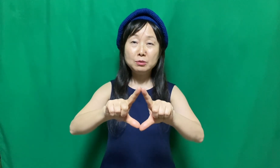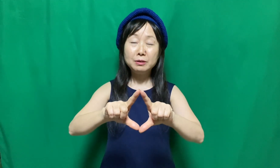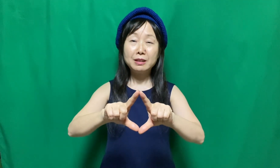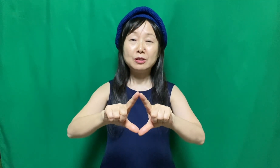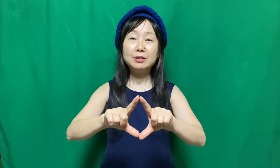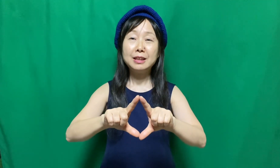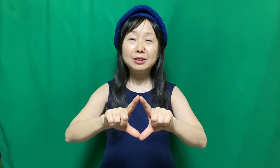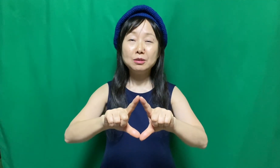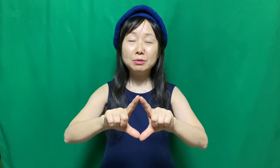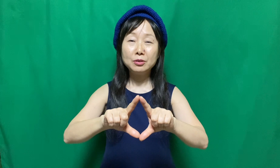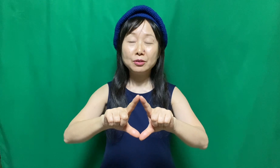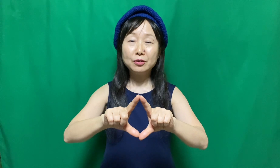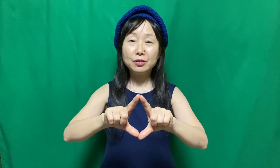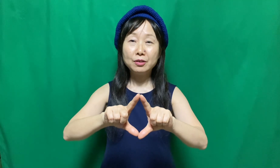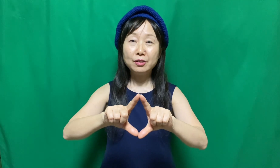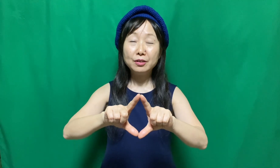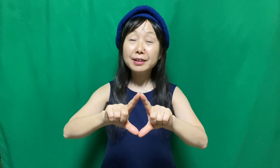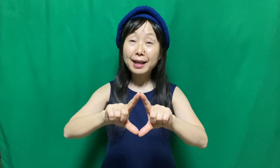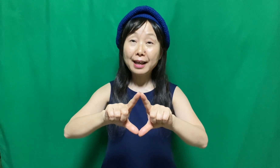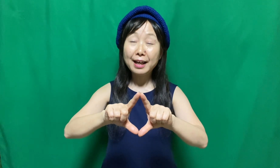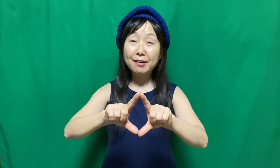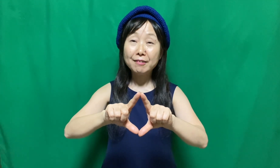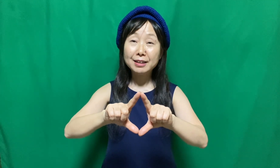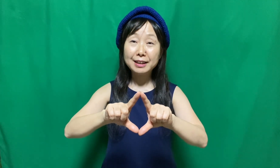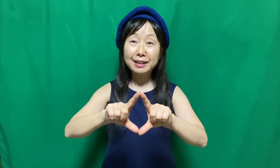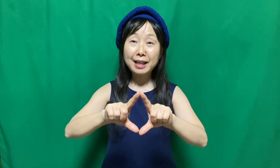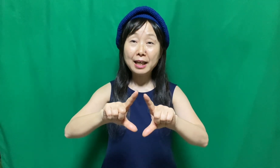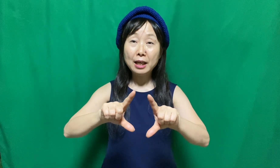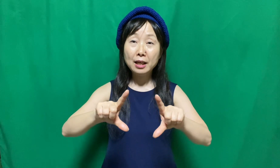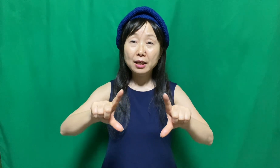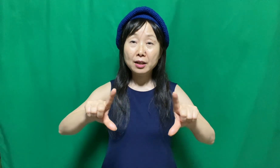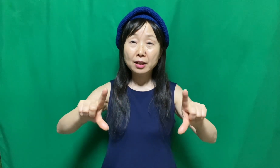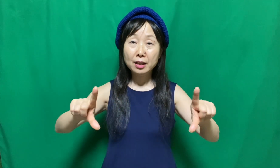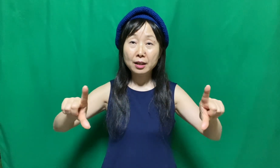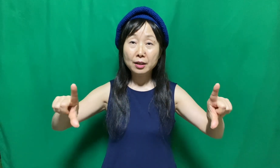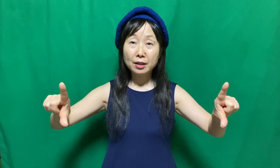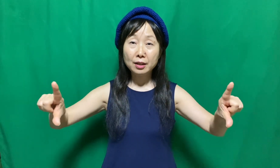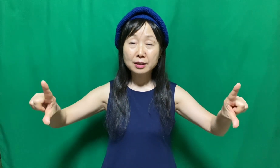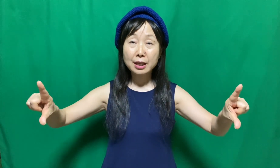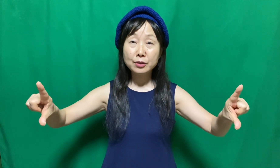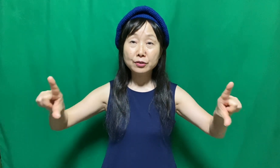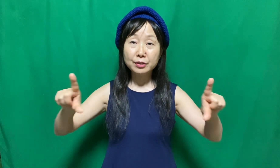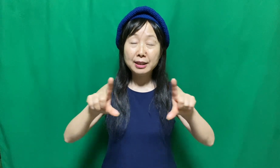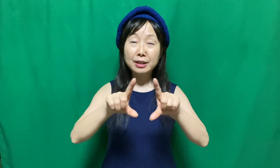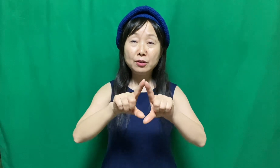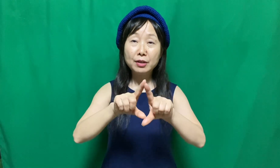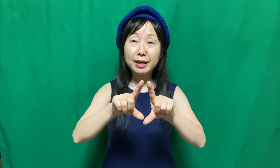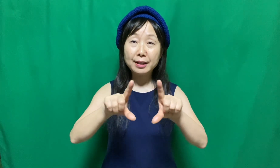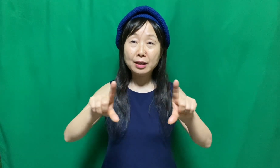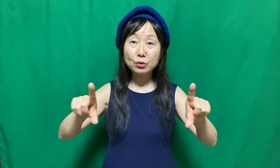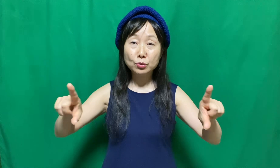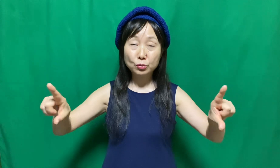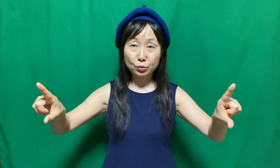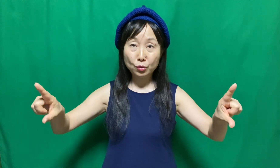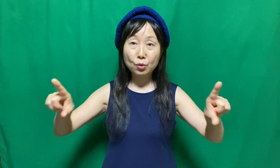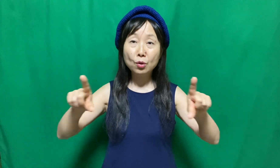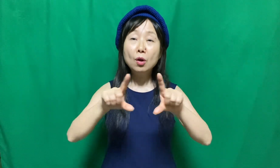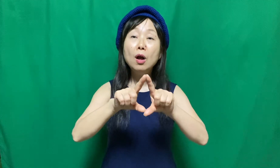は人差し指のところで合わせて、左右に広げていくと、